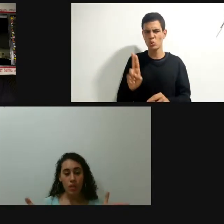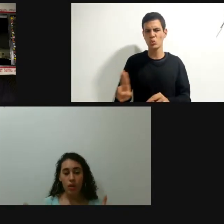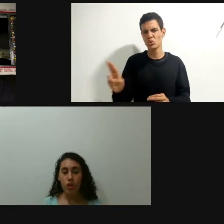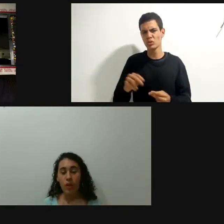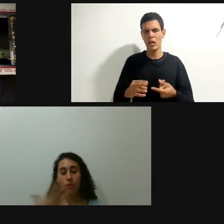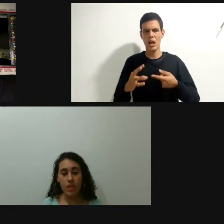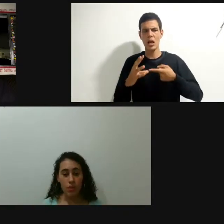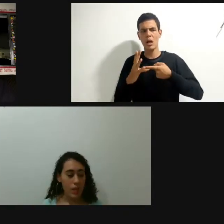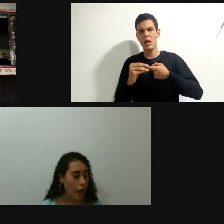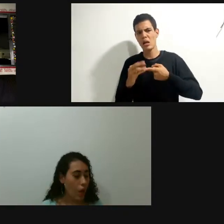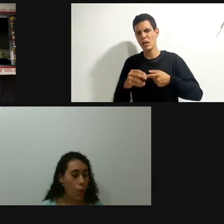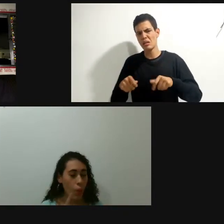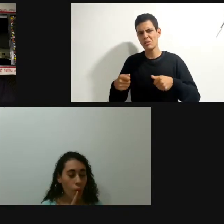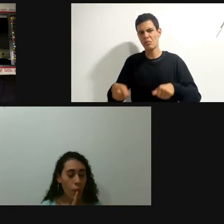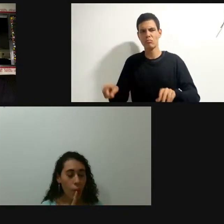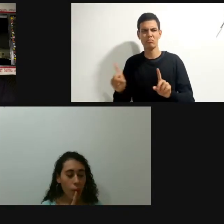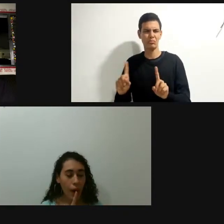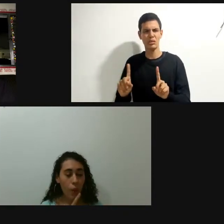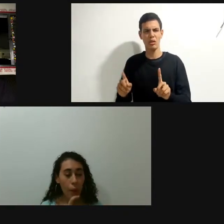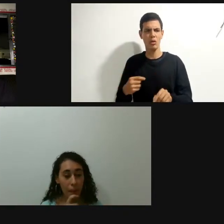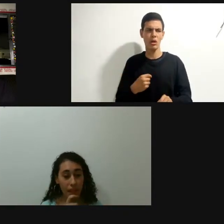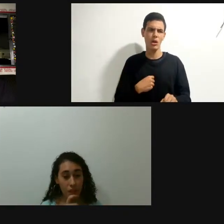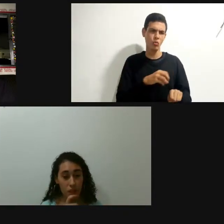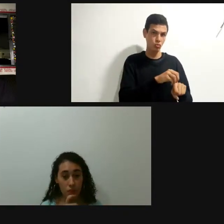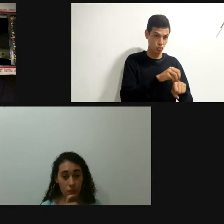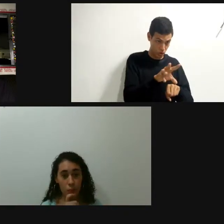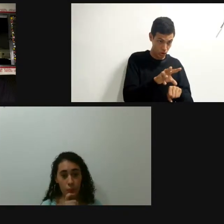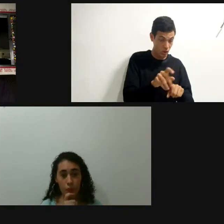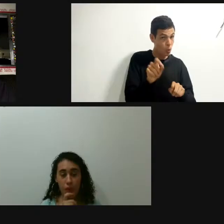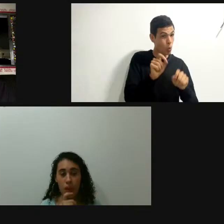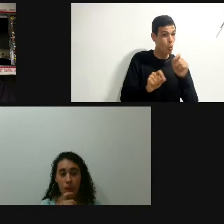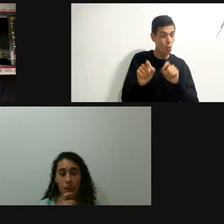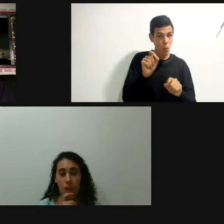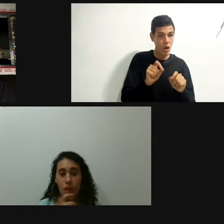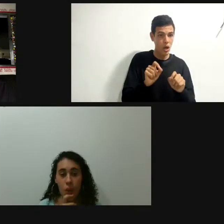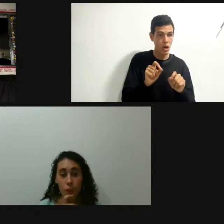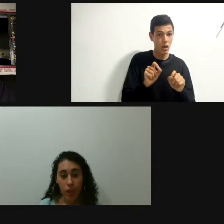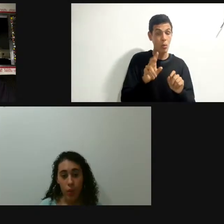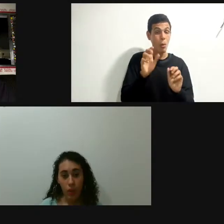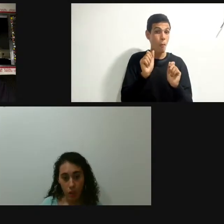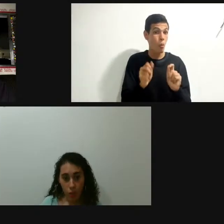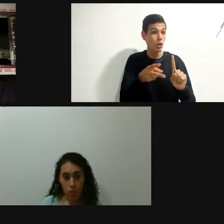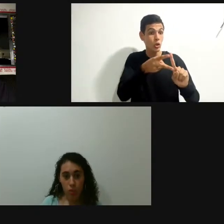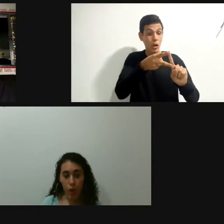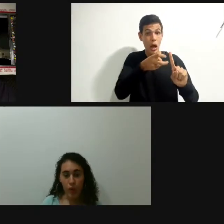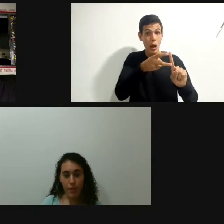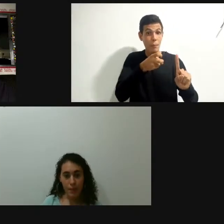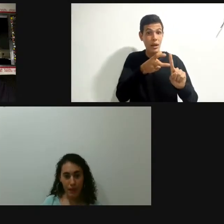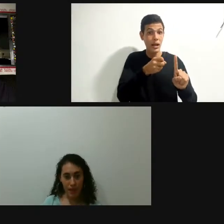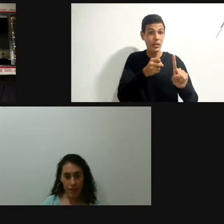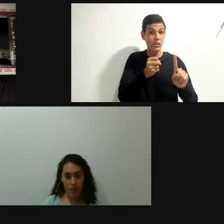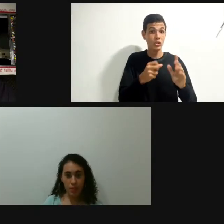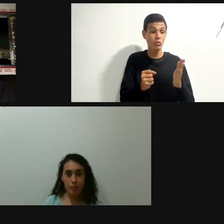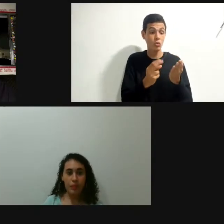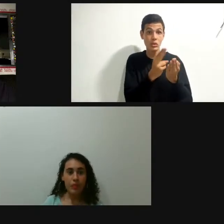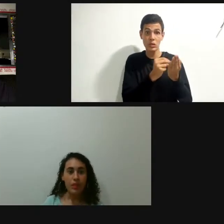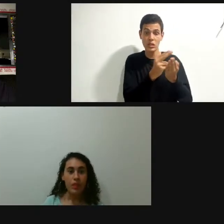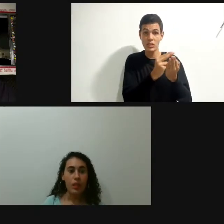uma coisa que eu recomendo é você usar algum aplicativo. O que eu uso é o Ibis